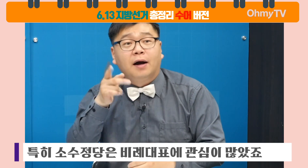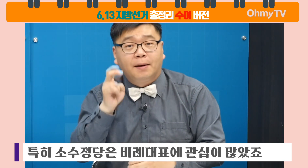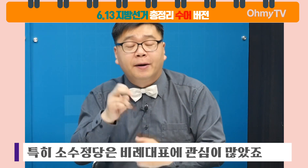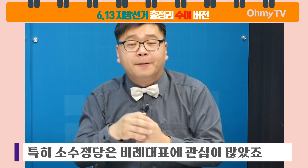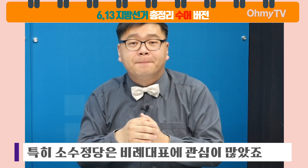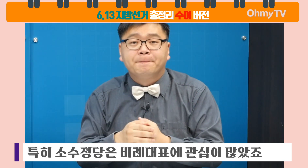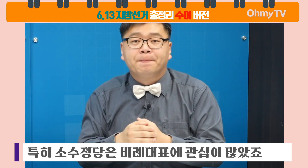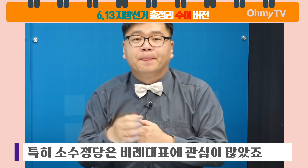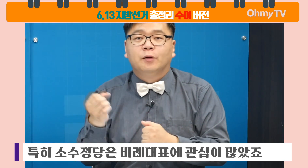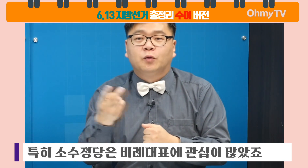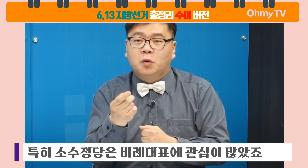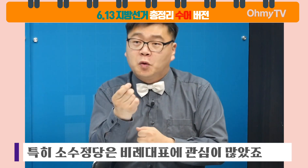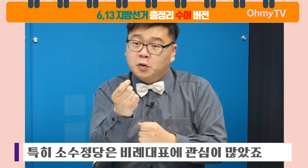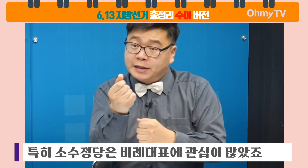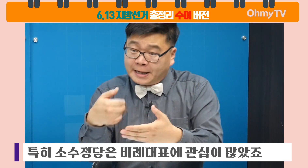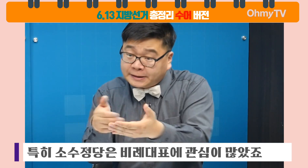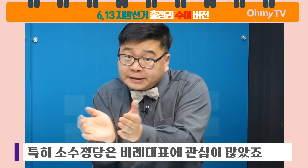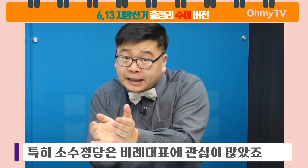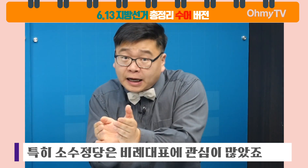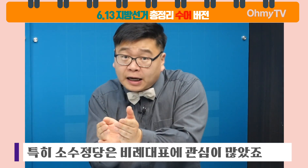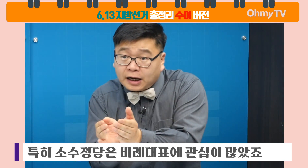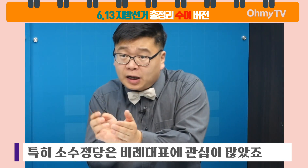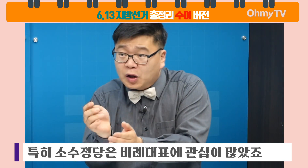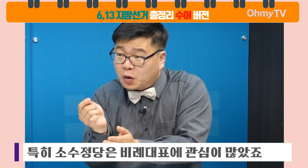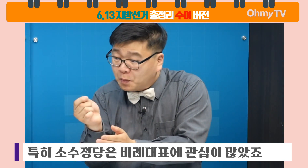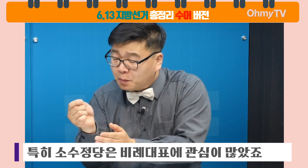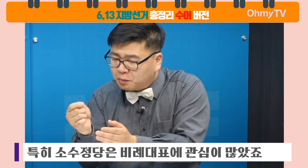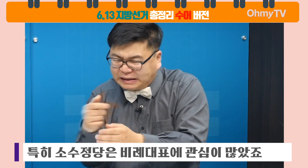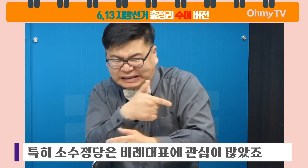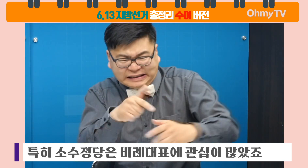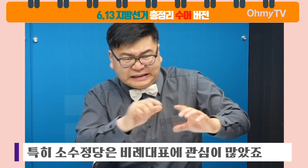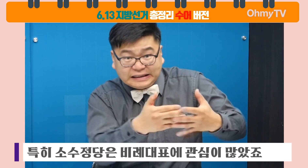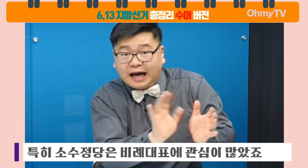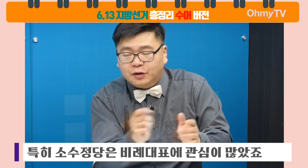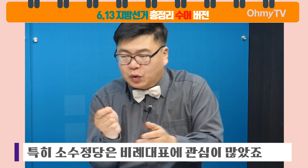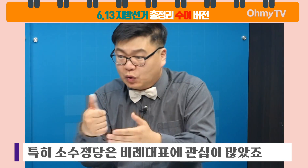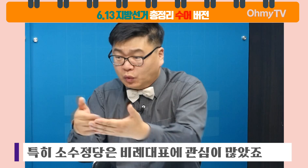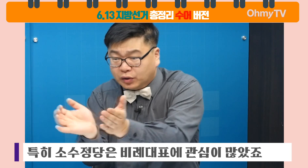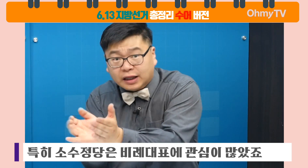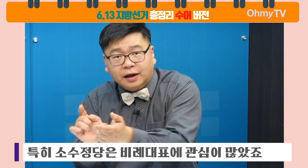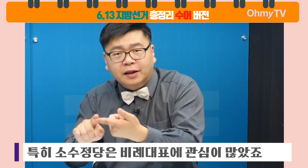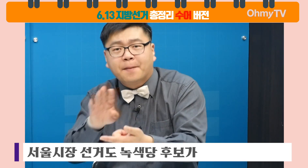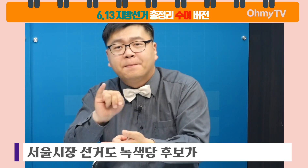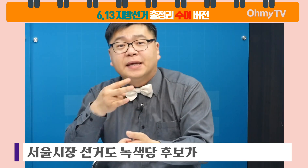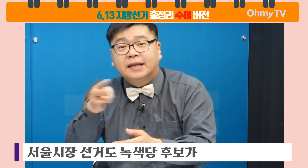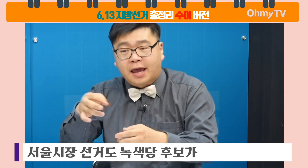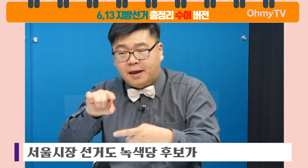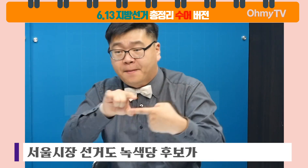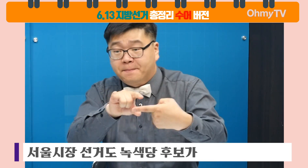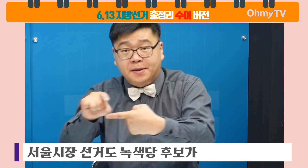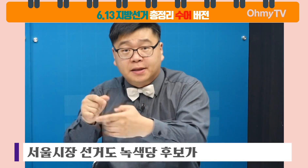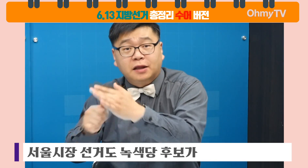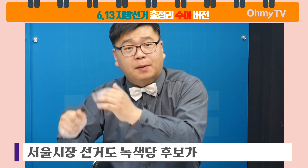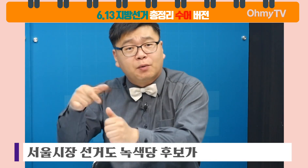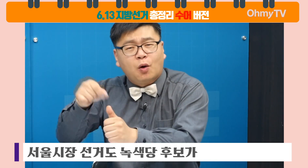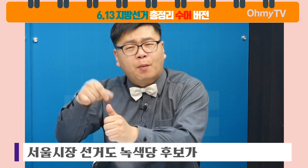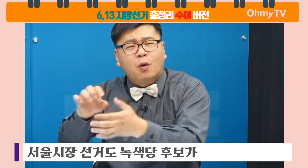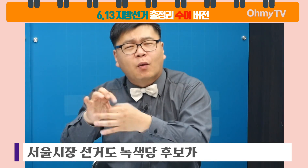특히나 군소정당이나 소수당 같은 경우는 비례대표 의석에 관심이 많았었는데 그래서 서울시장 선거에서도